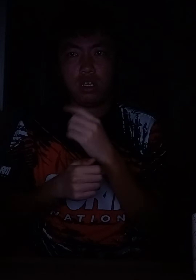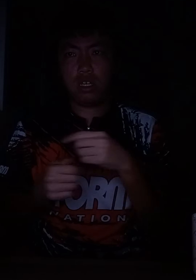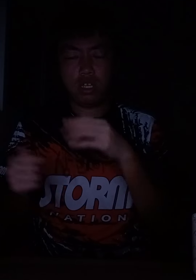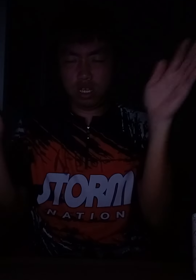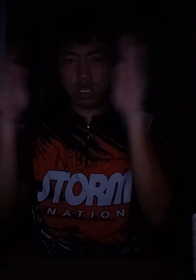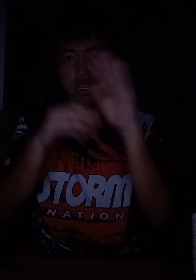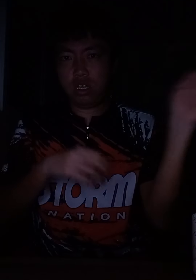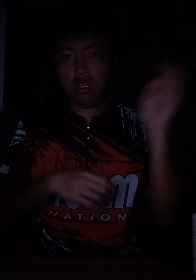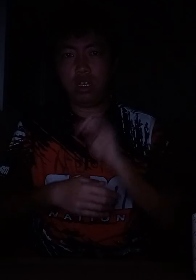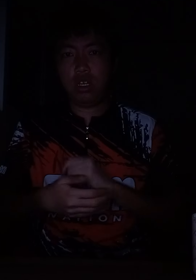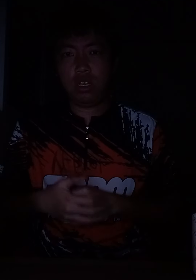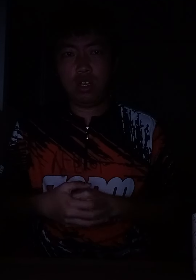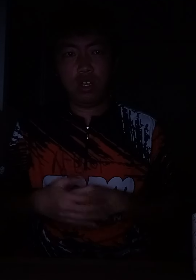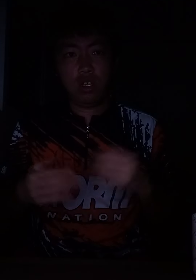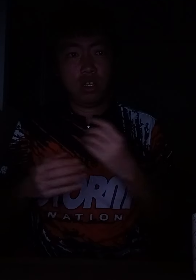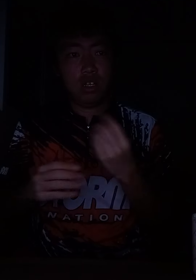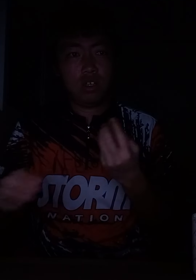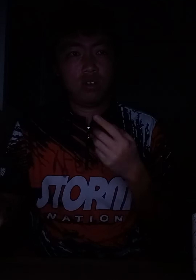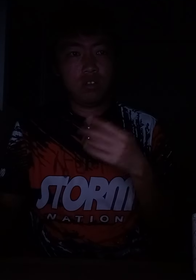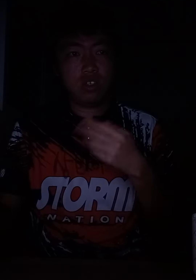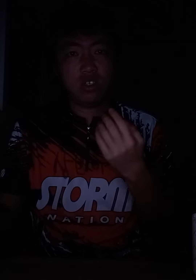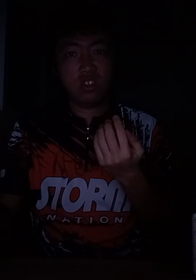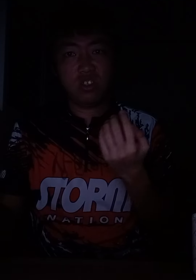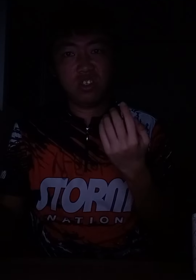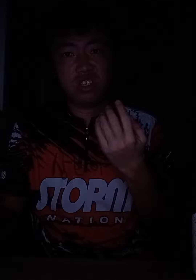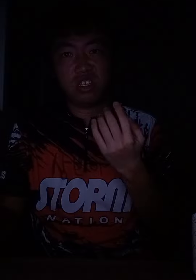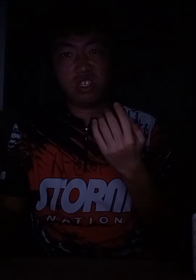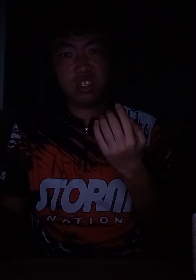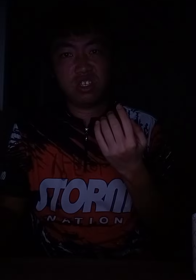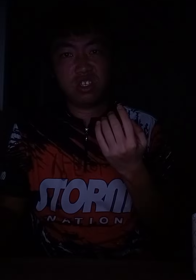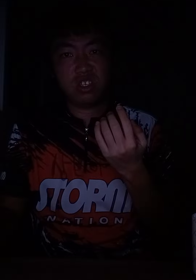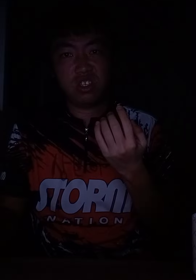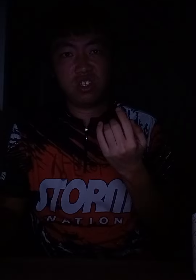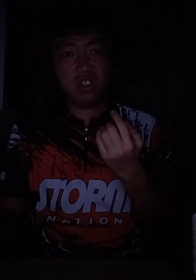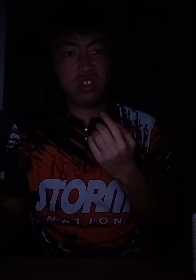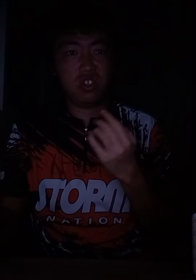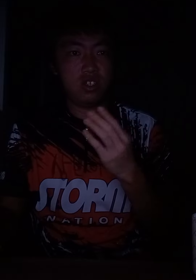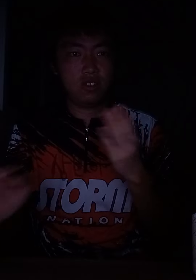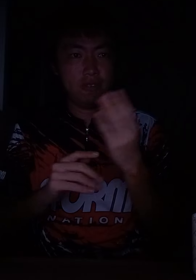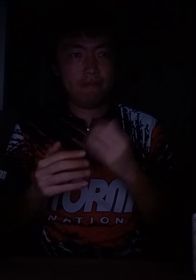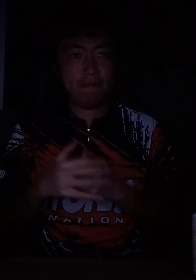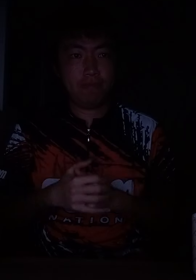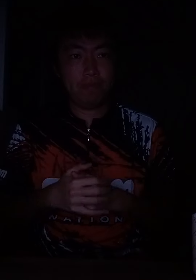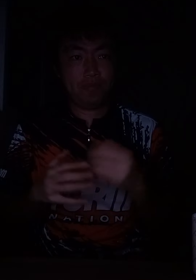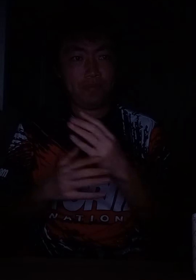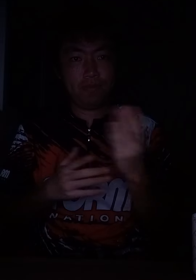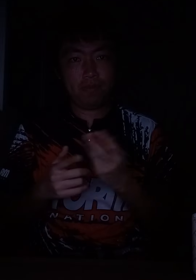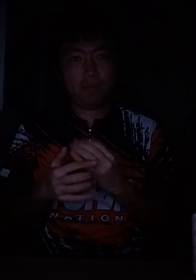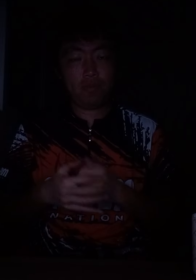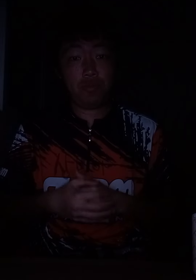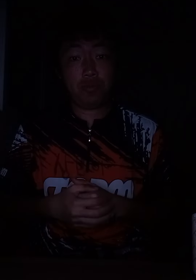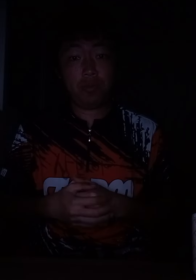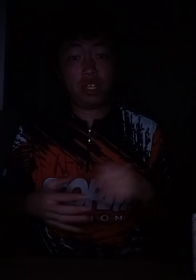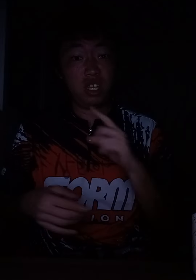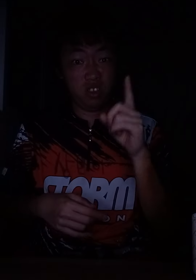사라졌습니다. 나가면서 너 내가 어떻게 하는지 봐라. 이런 한마디 나가면서 하고 1시간쯤 뒤